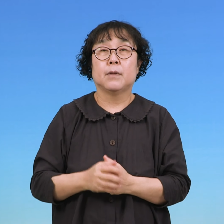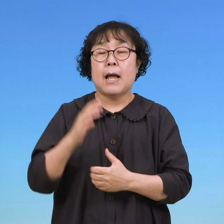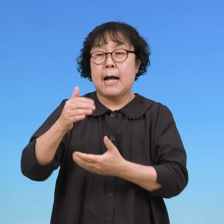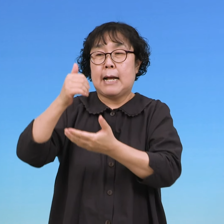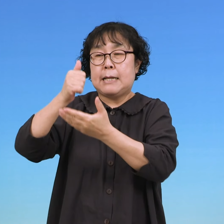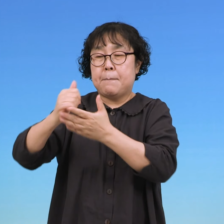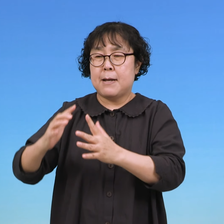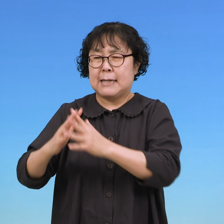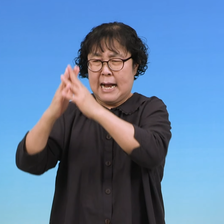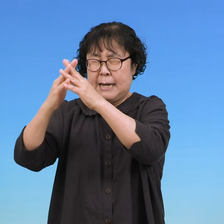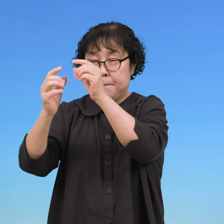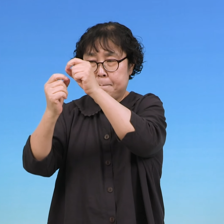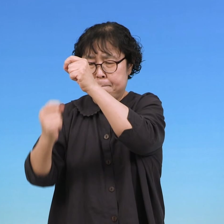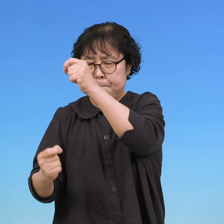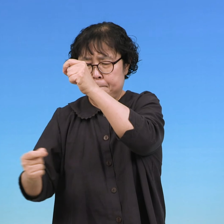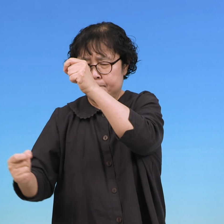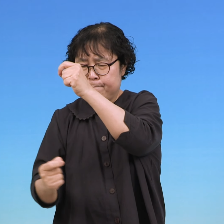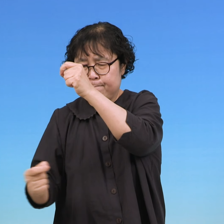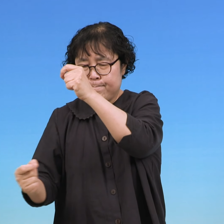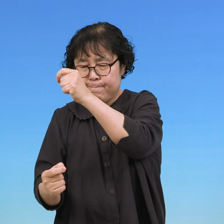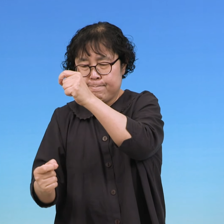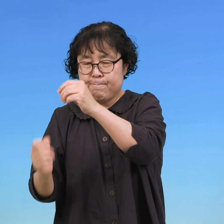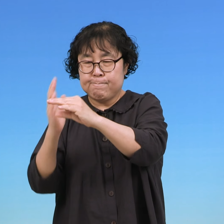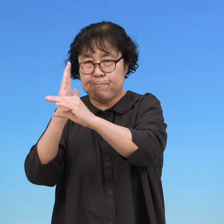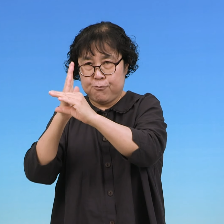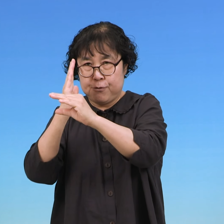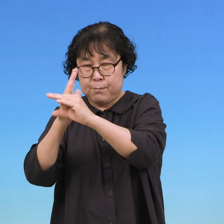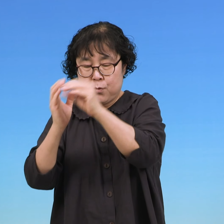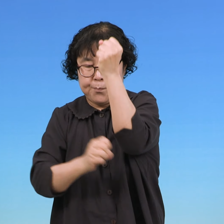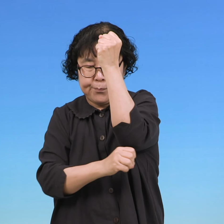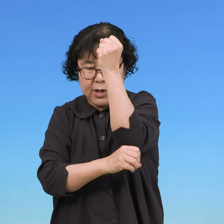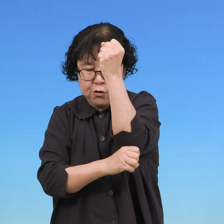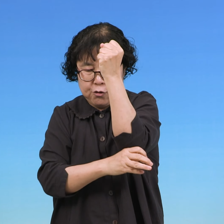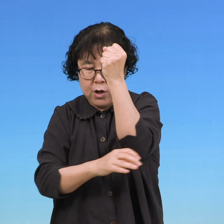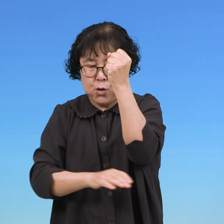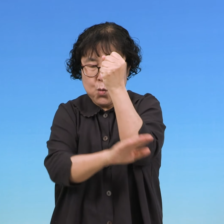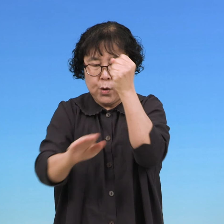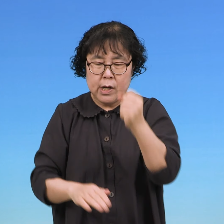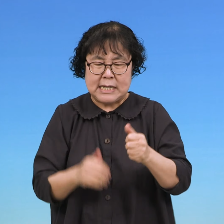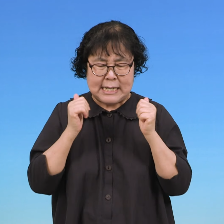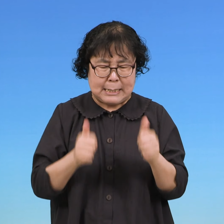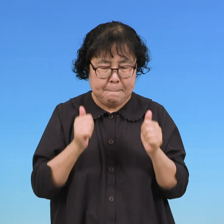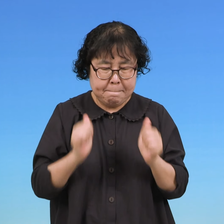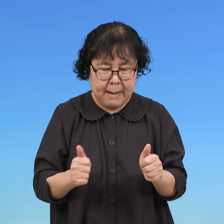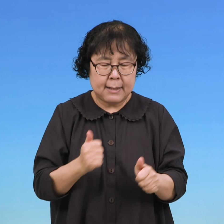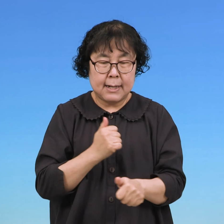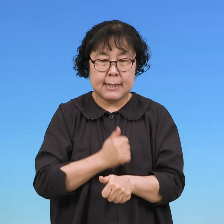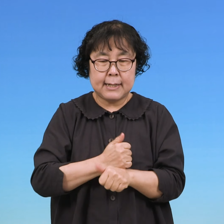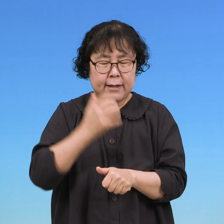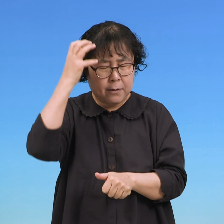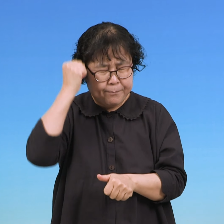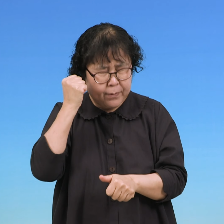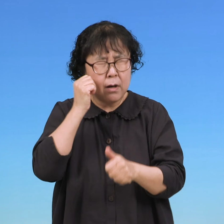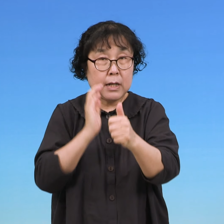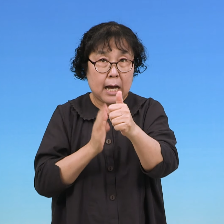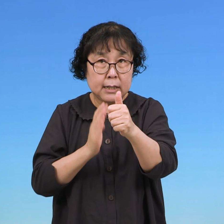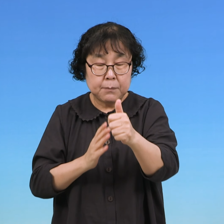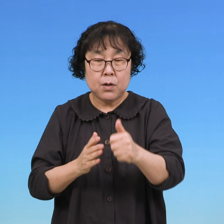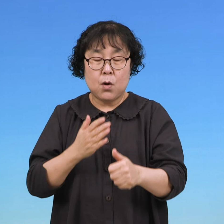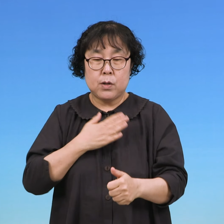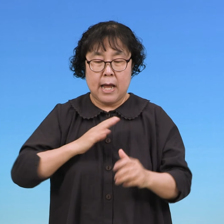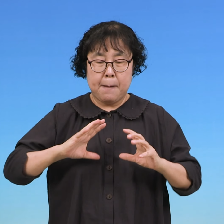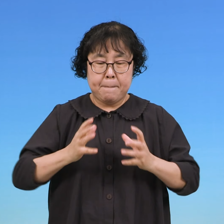그 하나님의 다림줄을 기준으로 해서 우리를 심판하신다는 겁니다 8절의 이 후반부 잊으시면 안 됩니다 내가